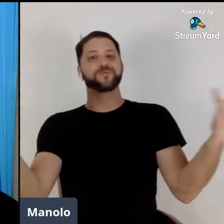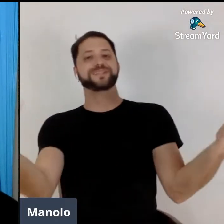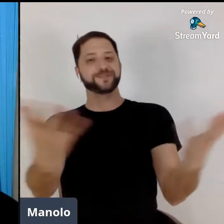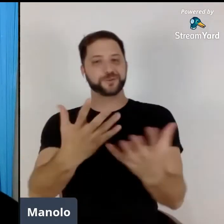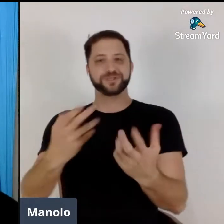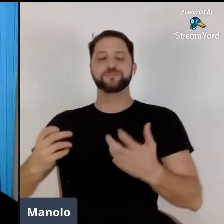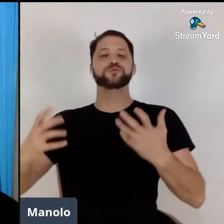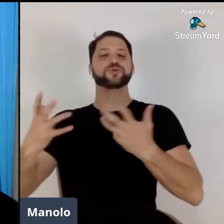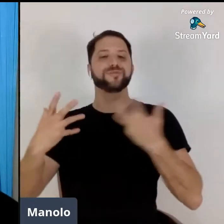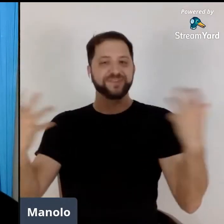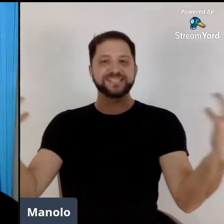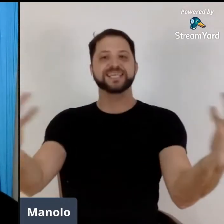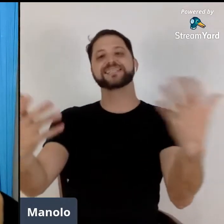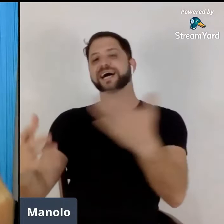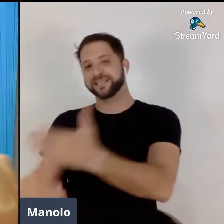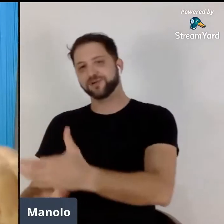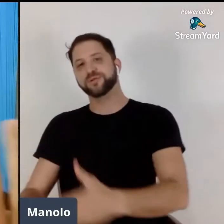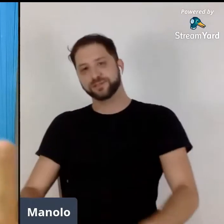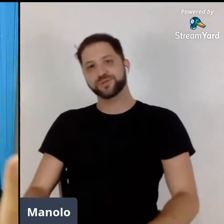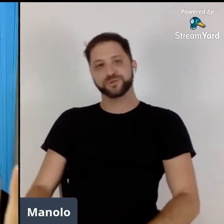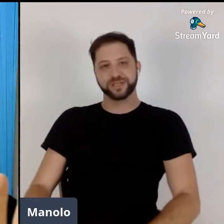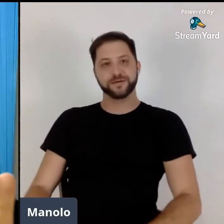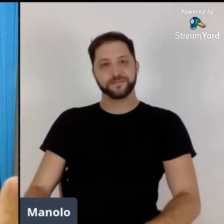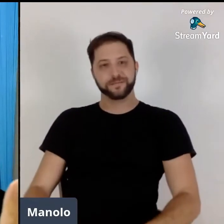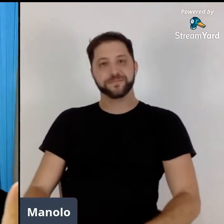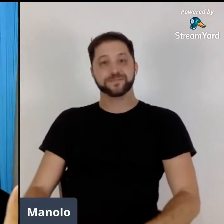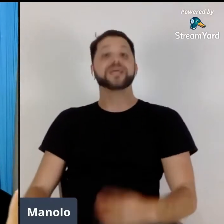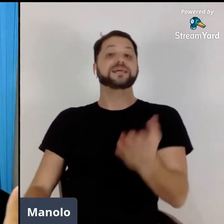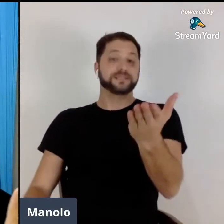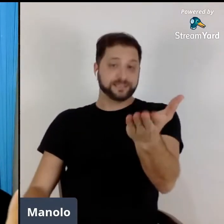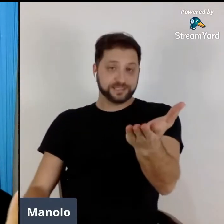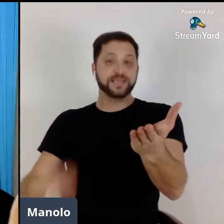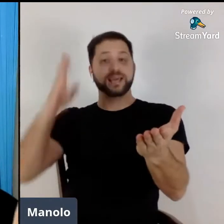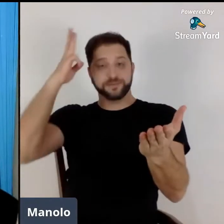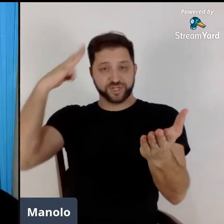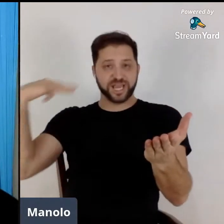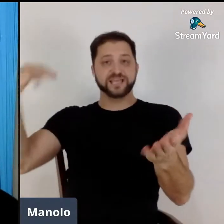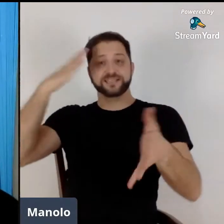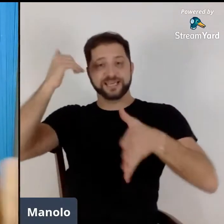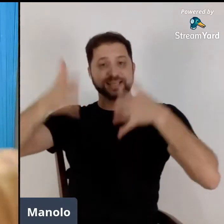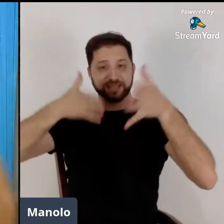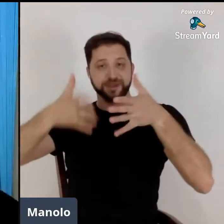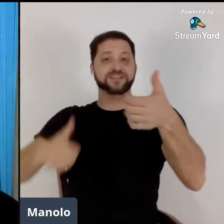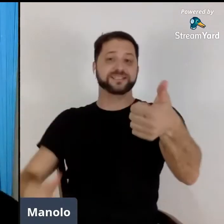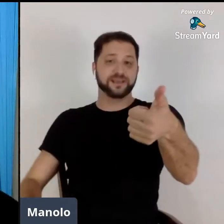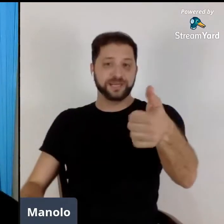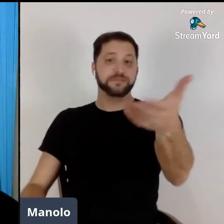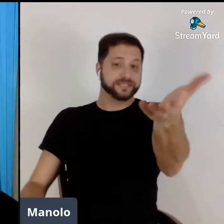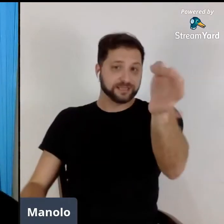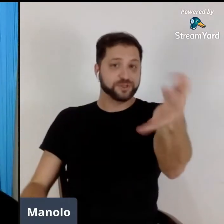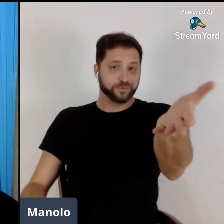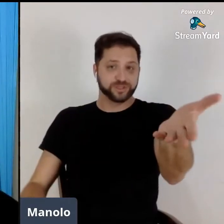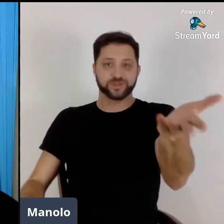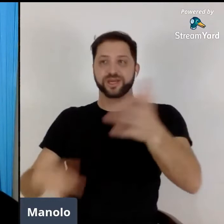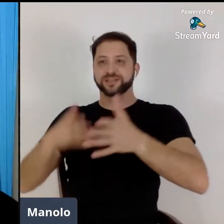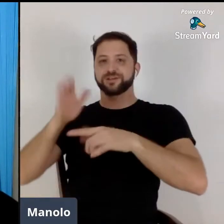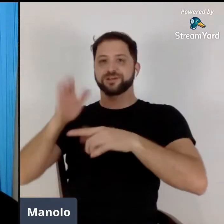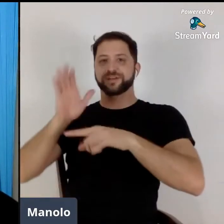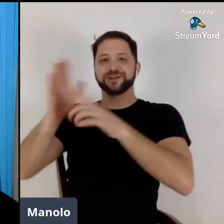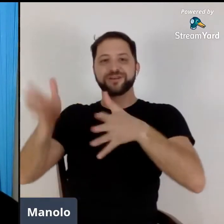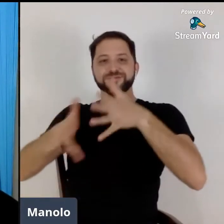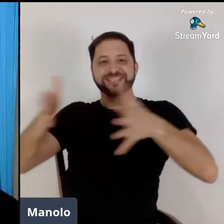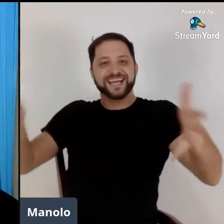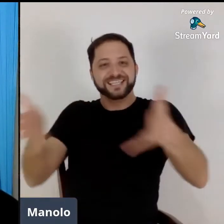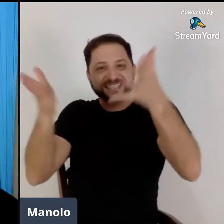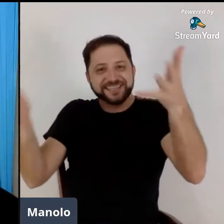ajudando muito a comunidade surda, muitos ouvintes a Talvez entrarem porque na comunidade a surda. primeira dama, ela interpreta, Sim, a né? Michelle, exatamente, a Tab Libras, exatamente por isso.